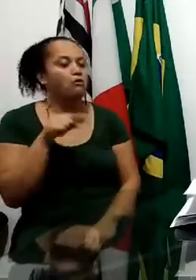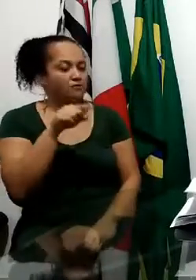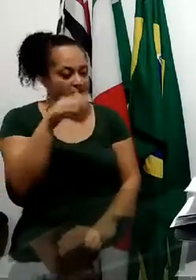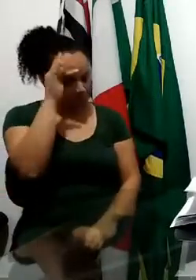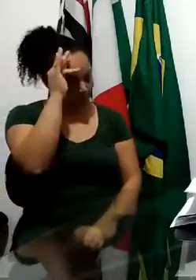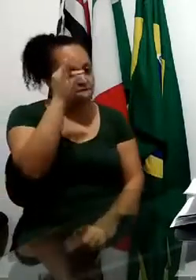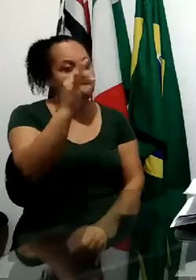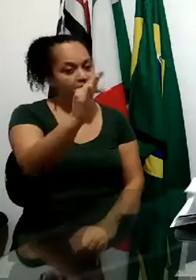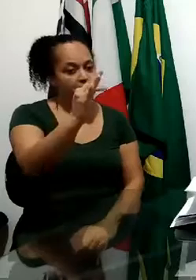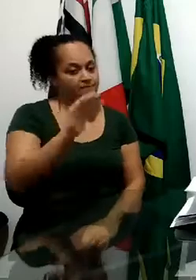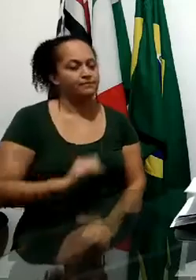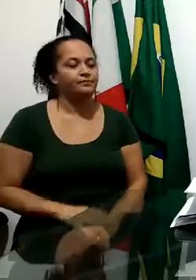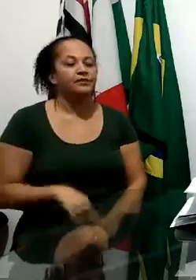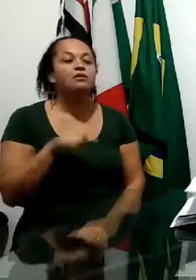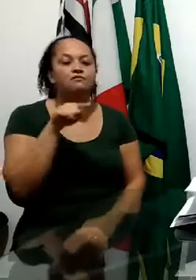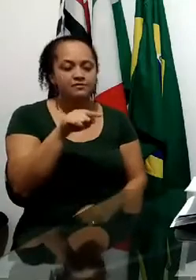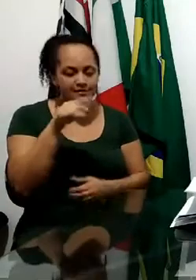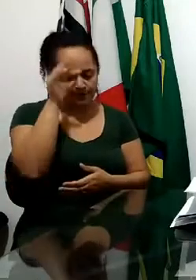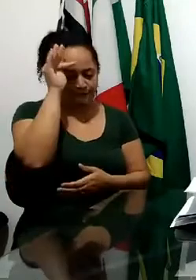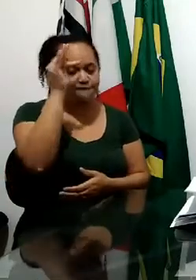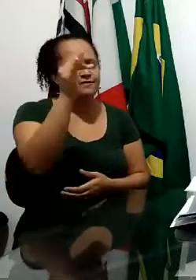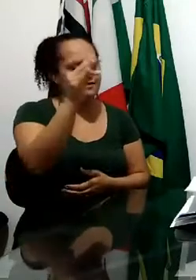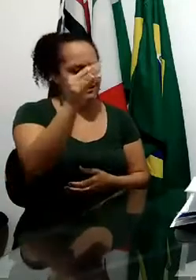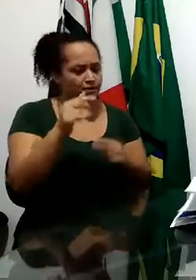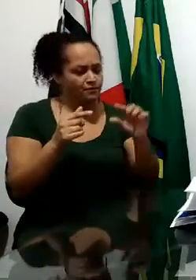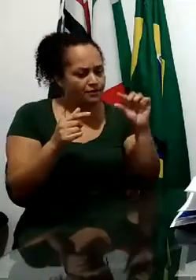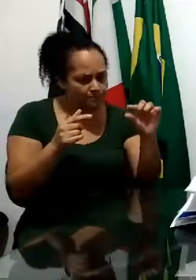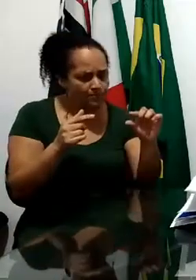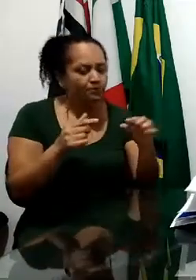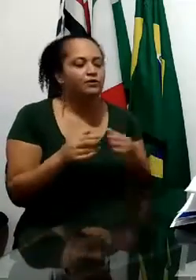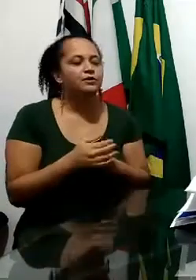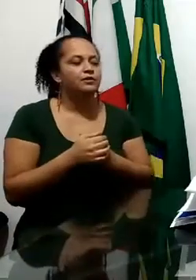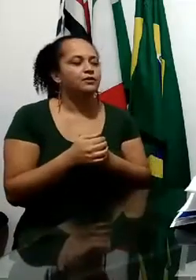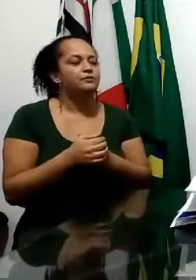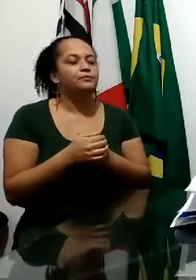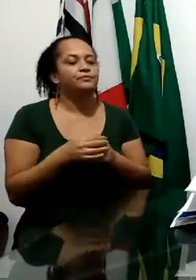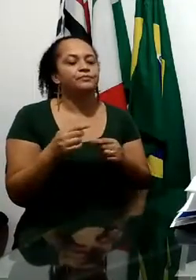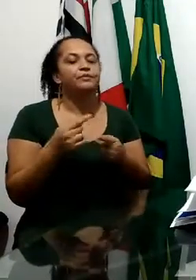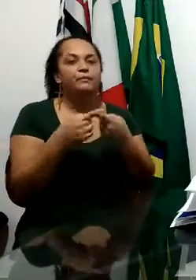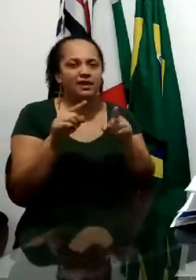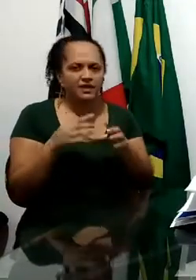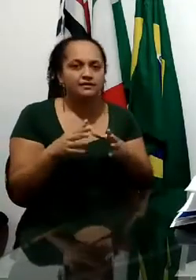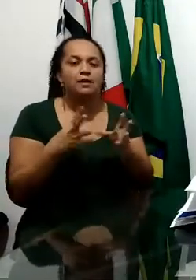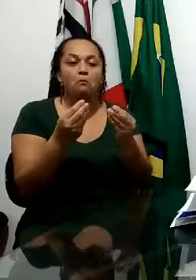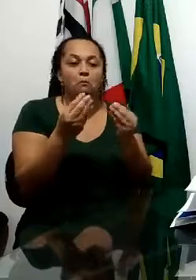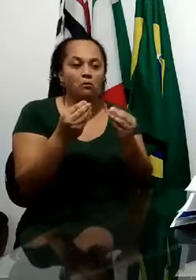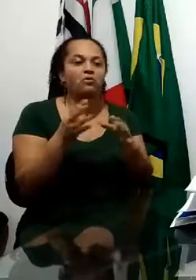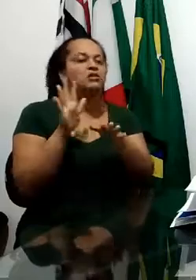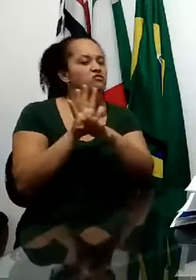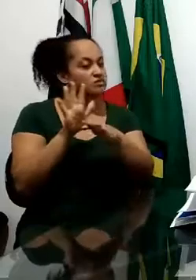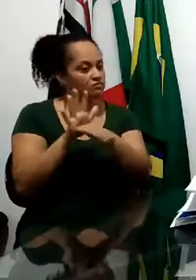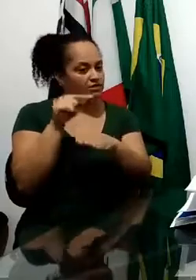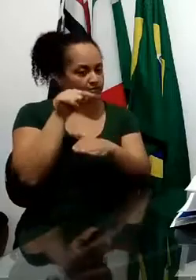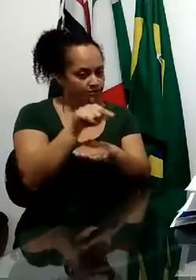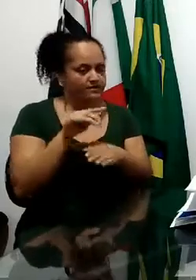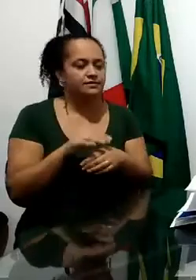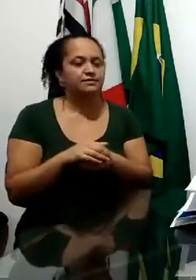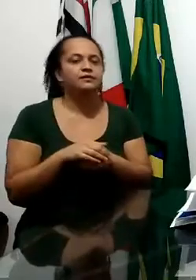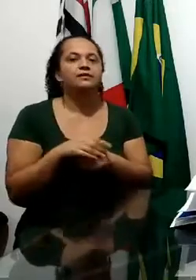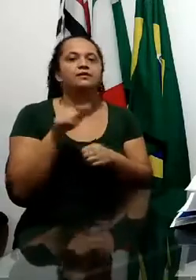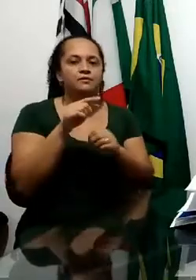fiel. Fosses fiel no pouco, sobre o muito te colocarei. Entra no gozo do teu